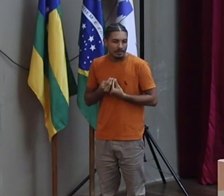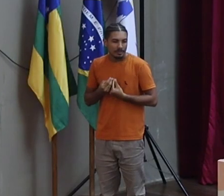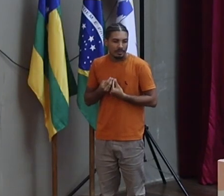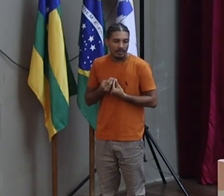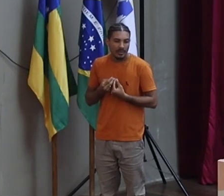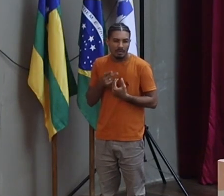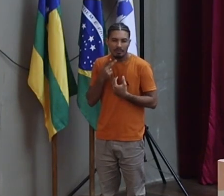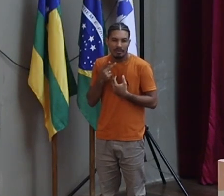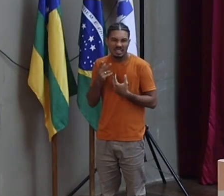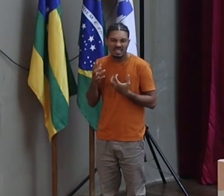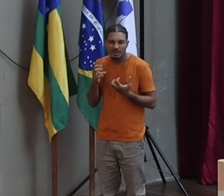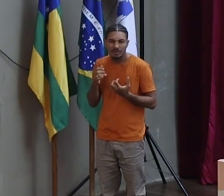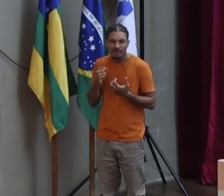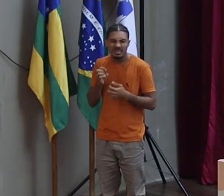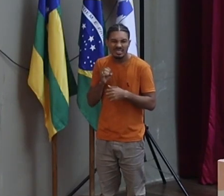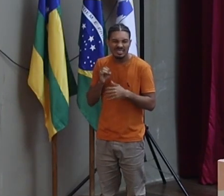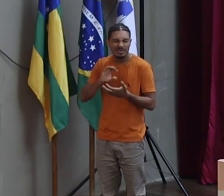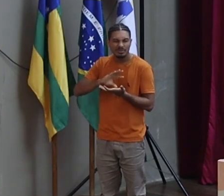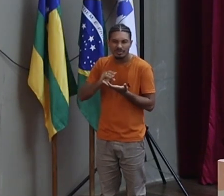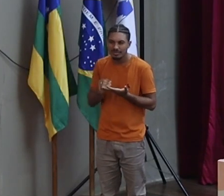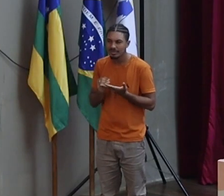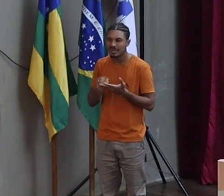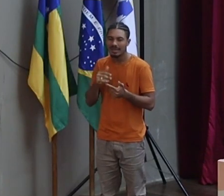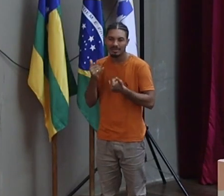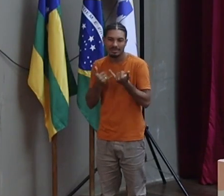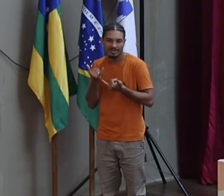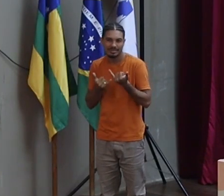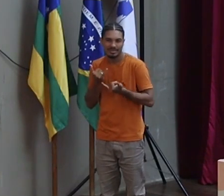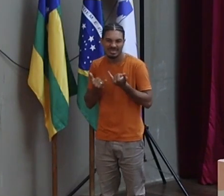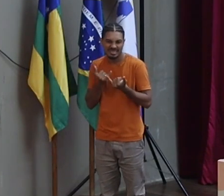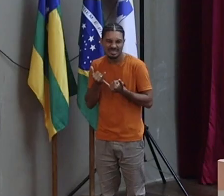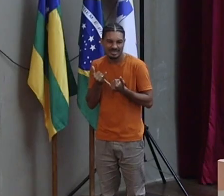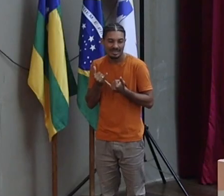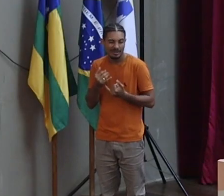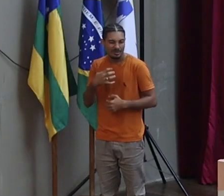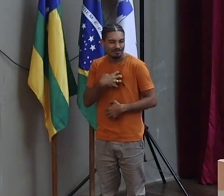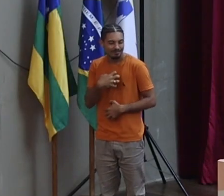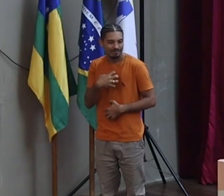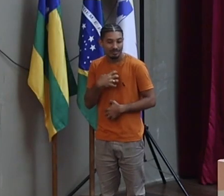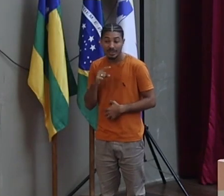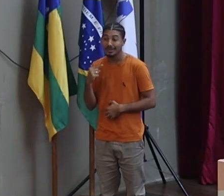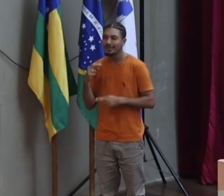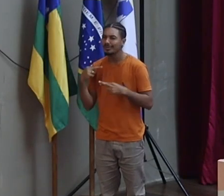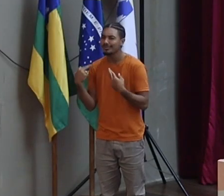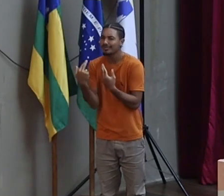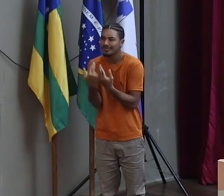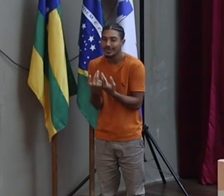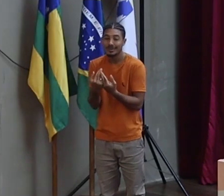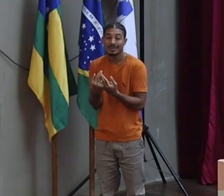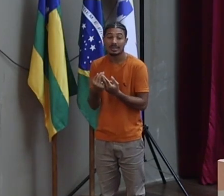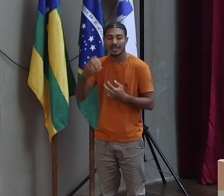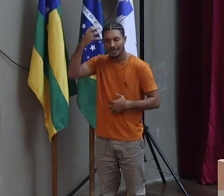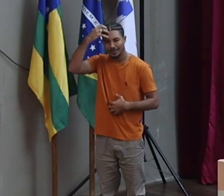falando talvez de modo mais informal, até brincávamos num tom muito, enfim, afetivo, que se estávamos aqui reunidos era culpa da